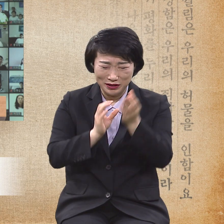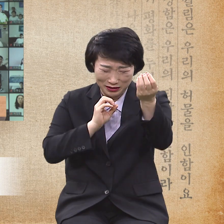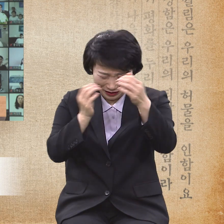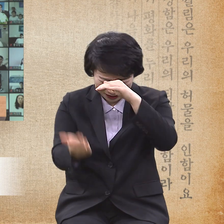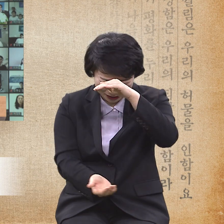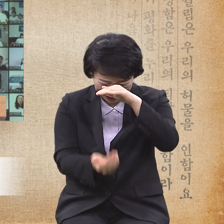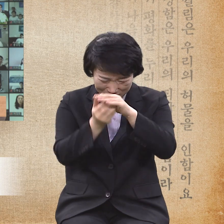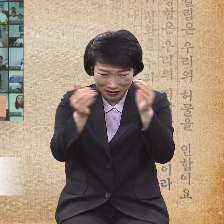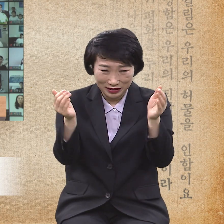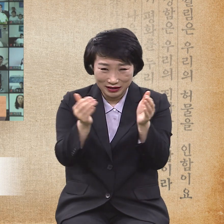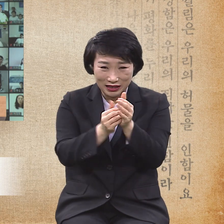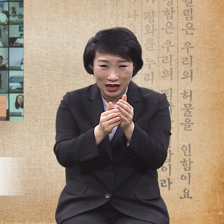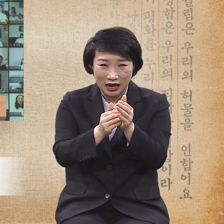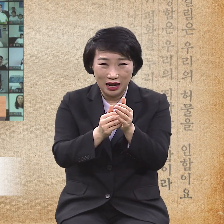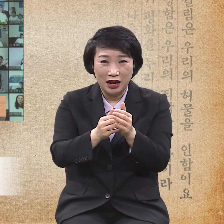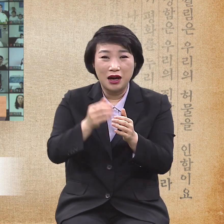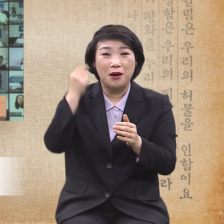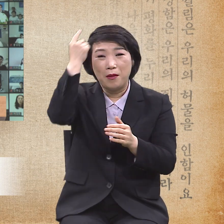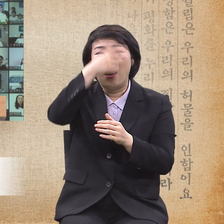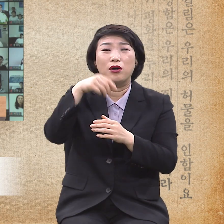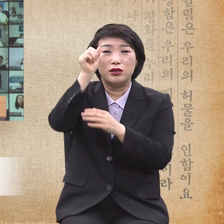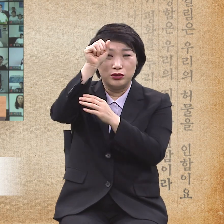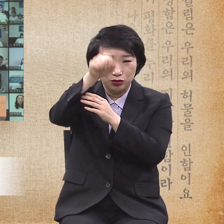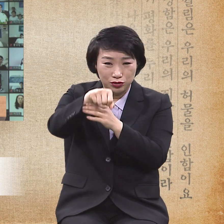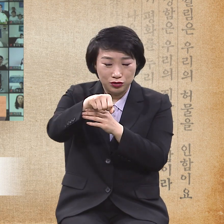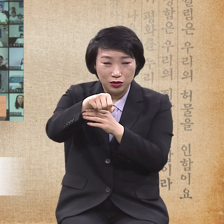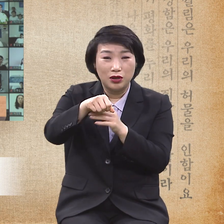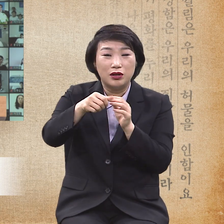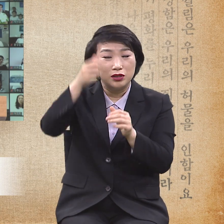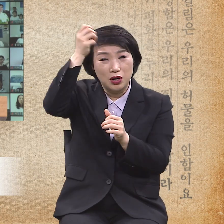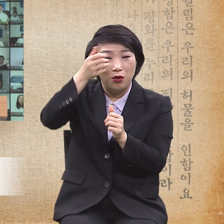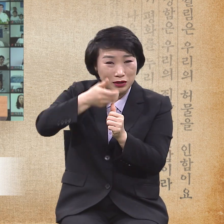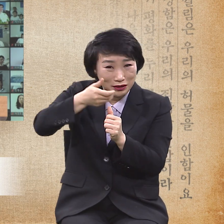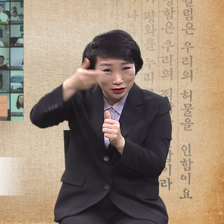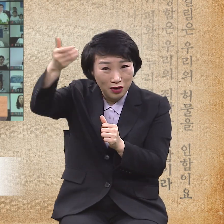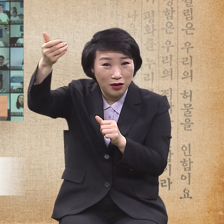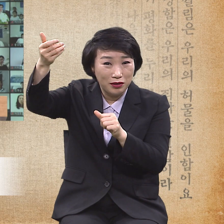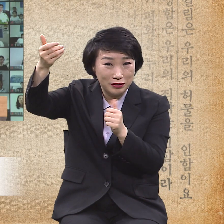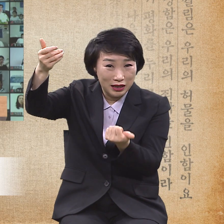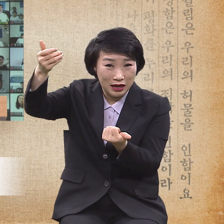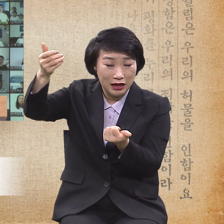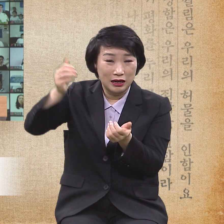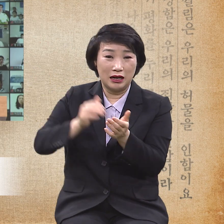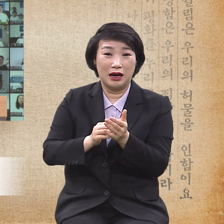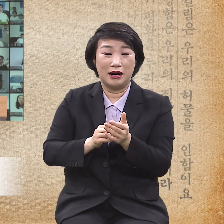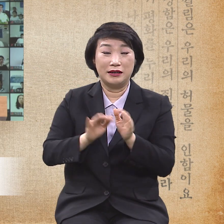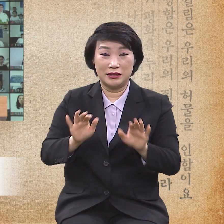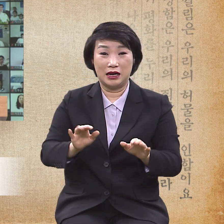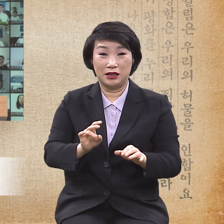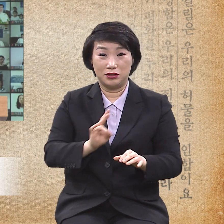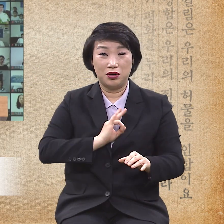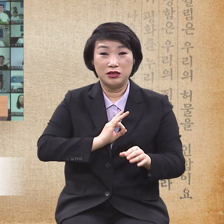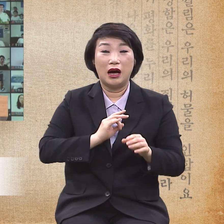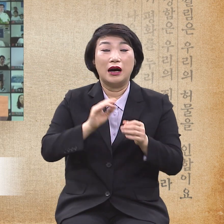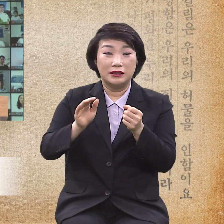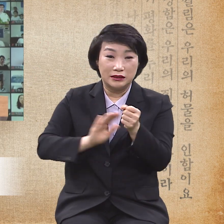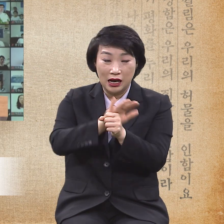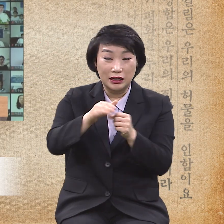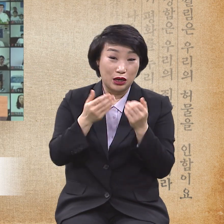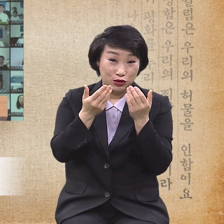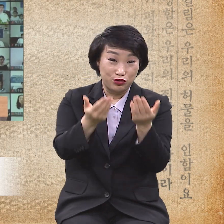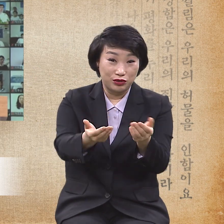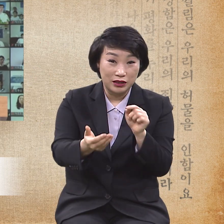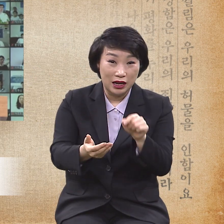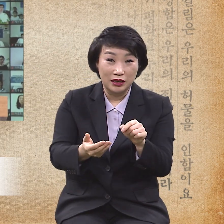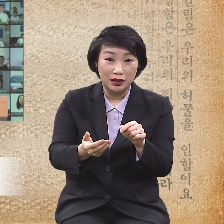이루었다 하시고 머리를 숙이시고 영원히 돌아가시니라. 선지자가 하신